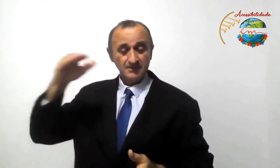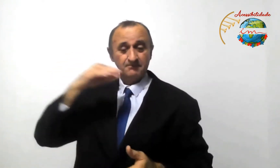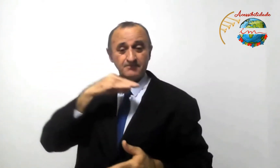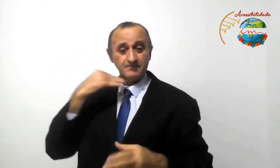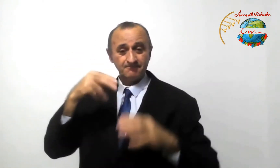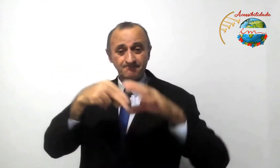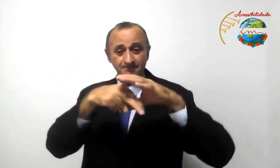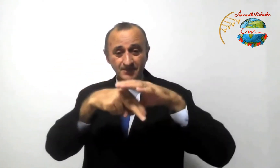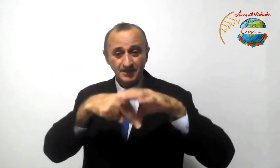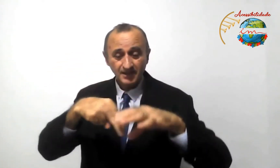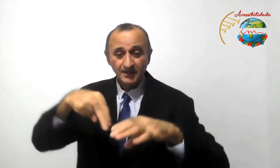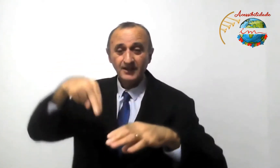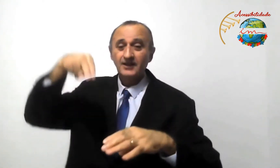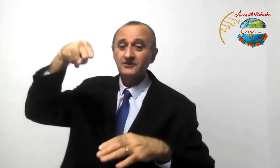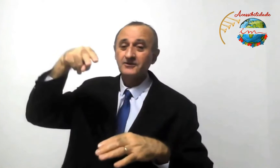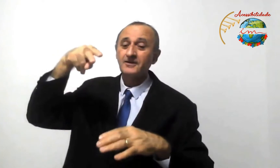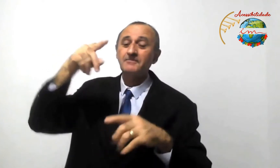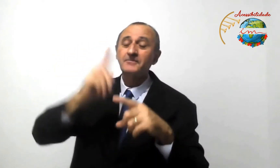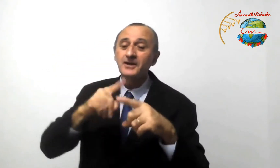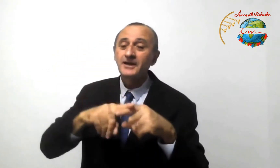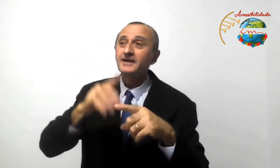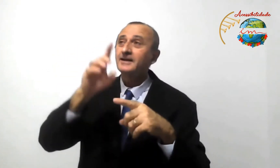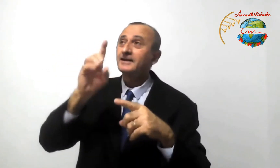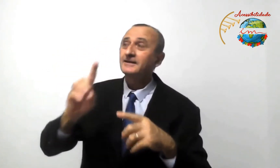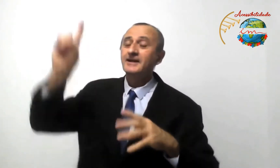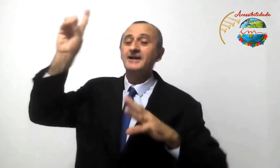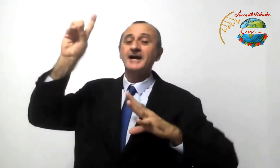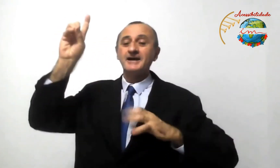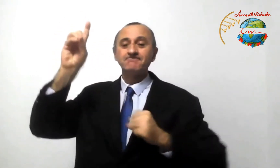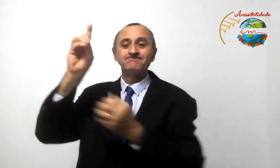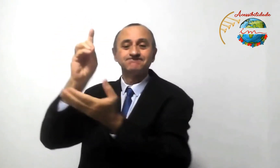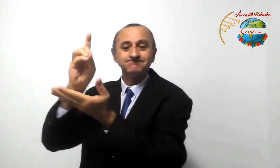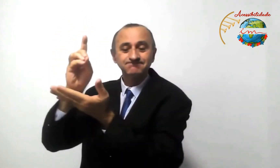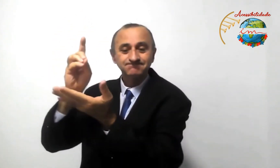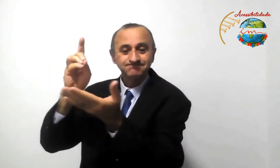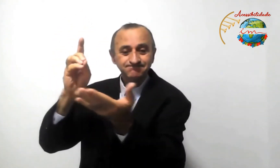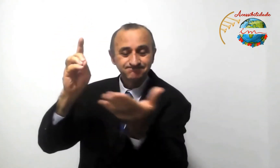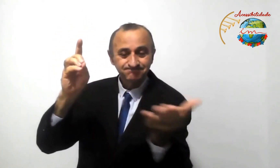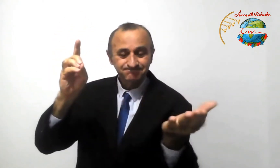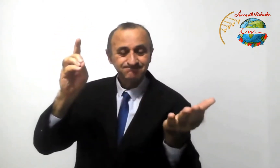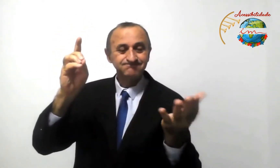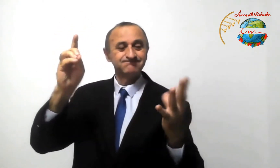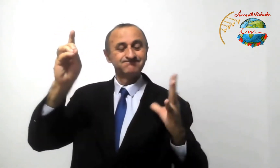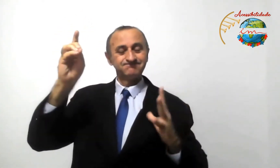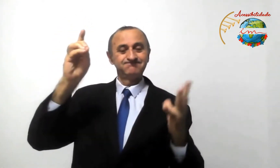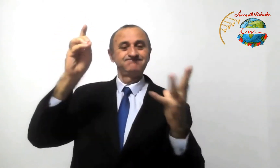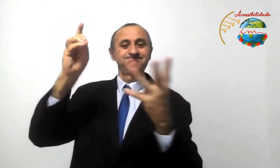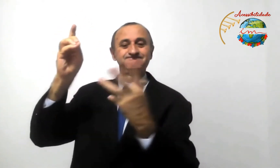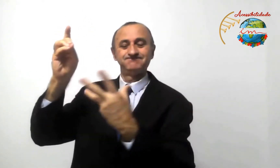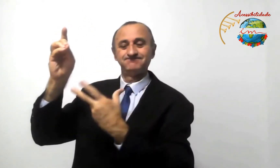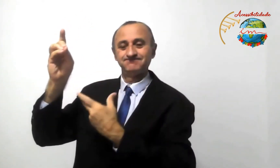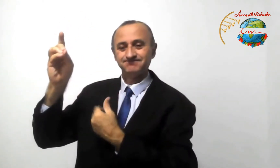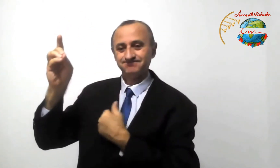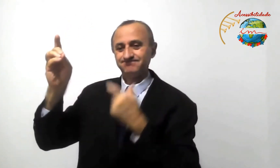que nasceu por nós, cresceu, morreu e ressuscitou para nos dar